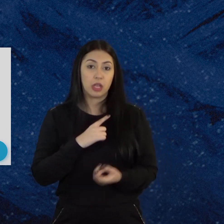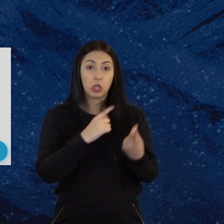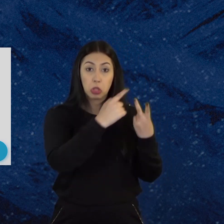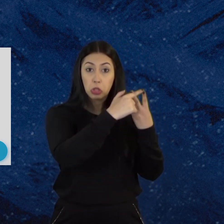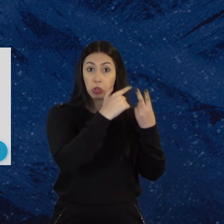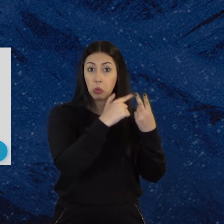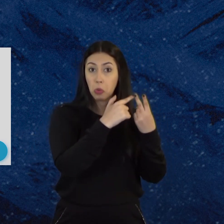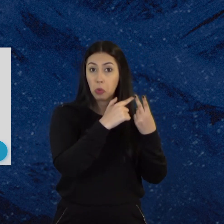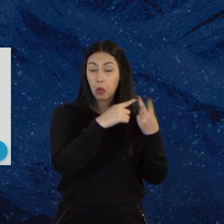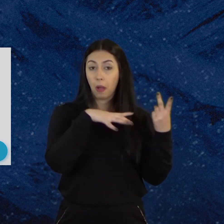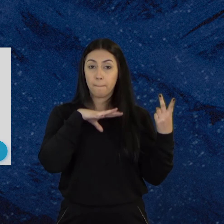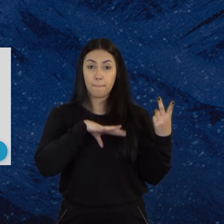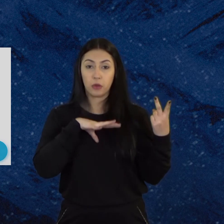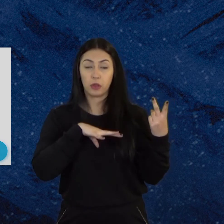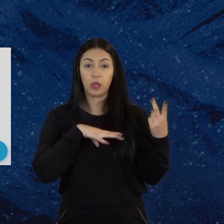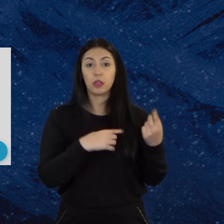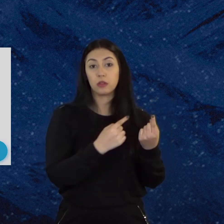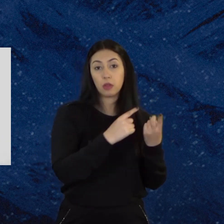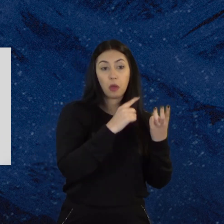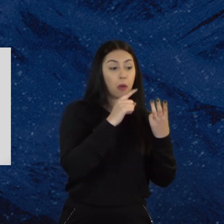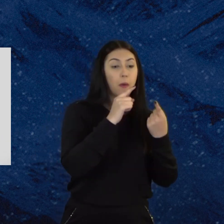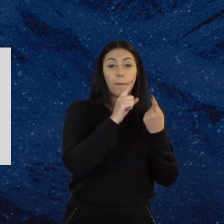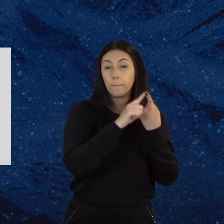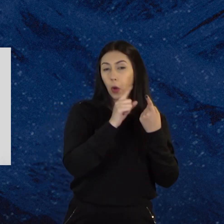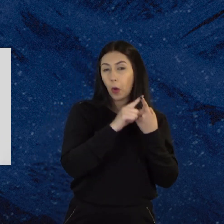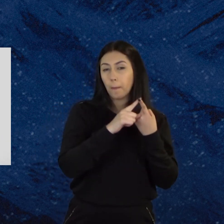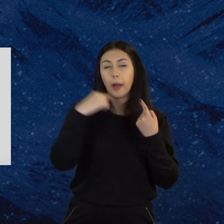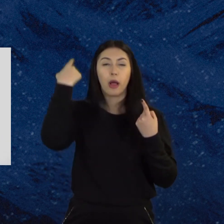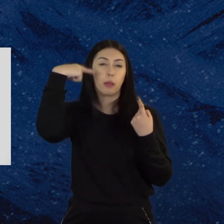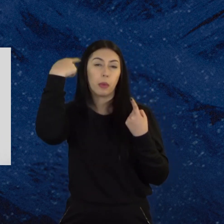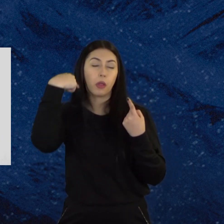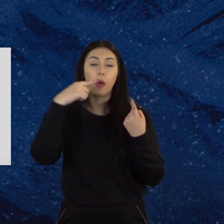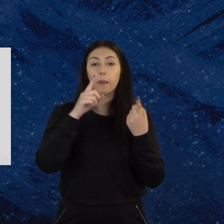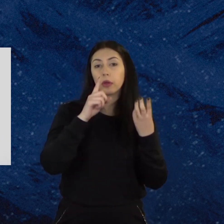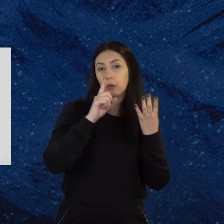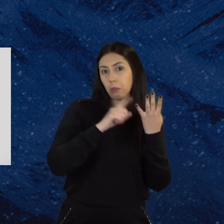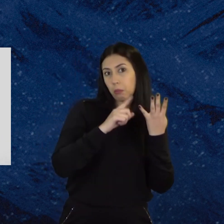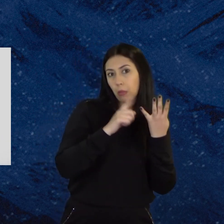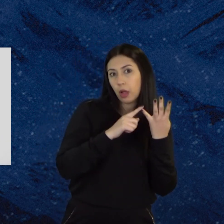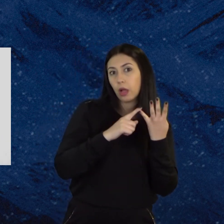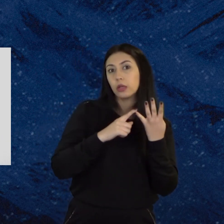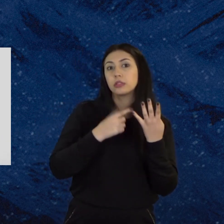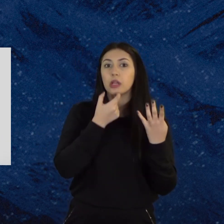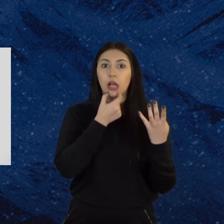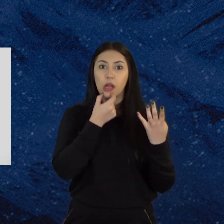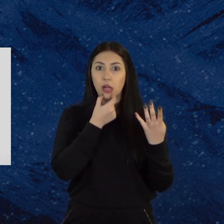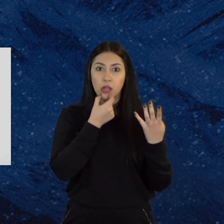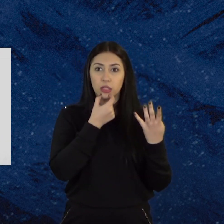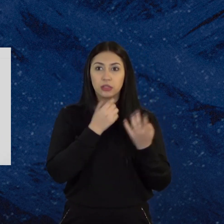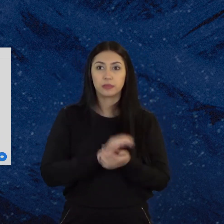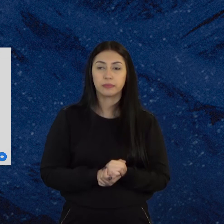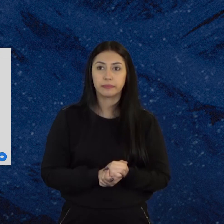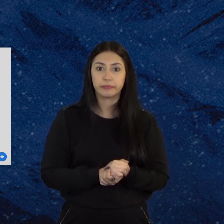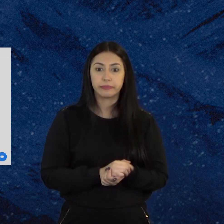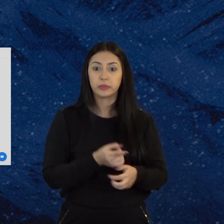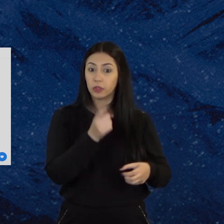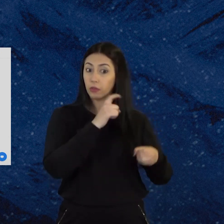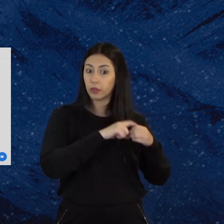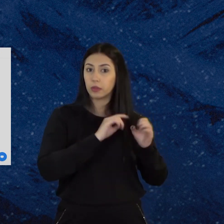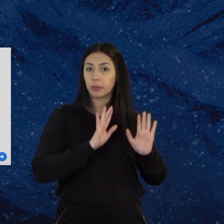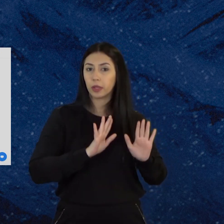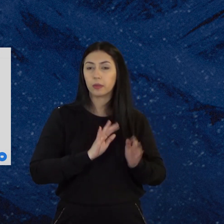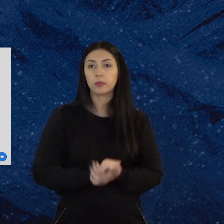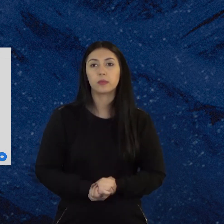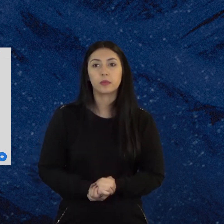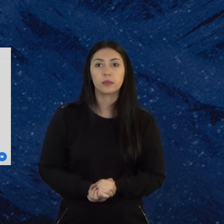de português, uma de espanhol e uma de inglês. Não necessariamente, volta um pouquinho, não